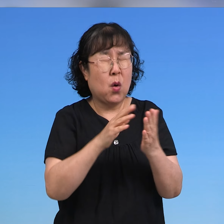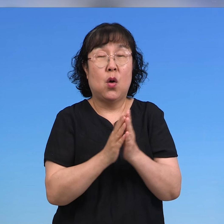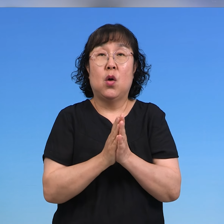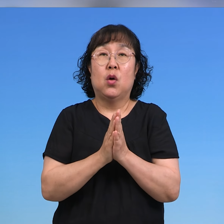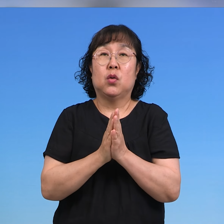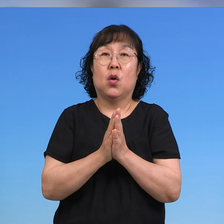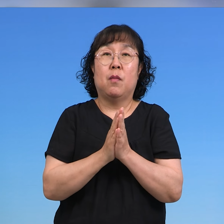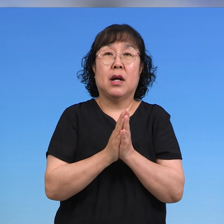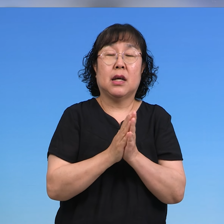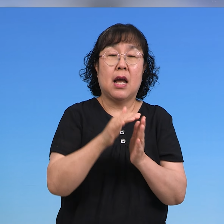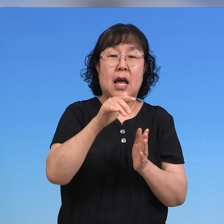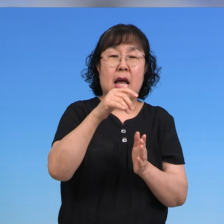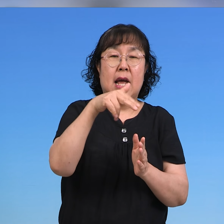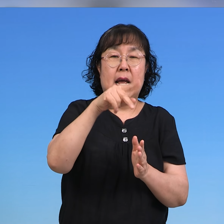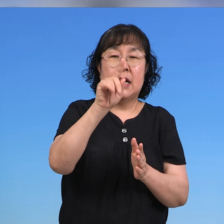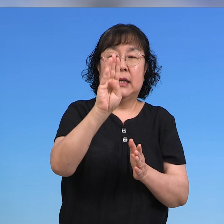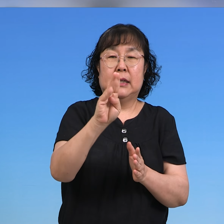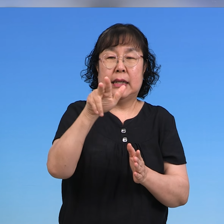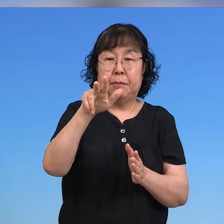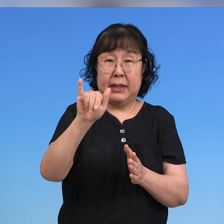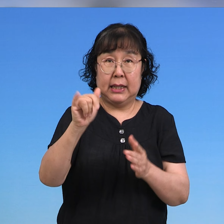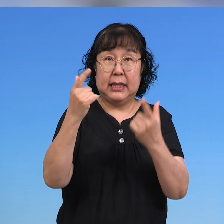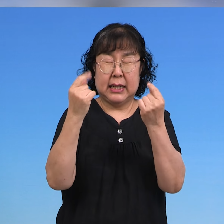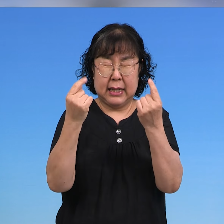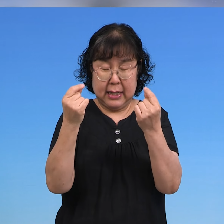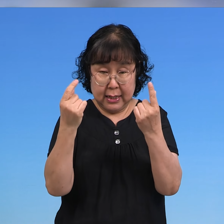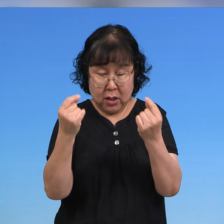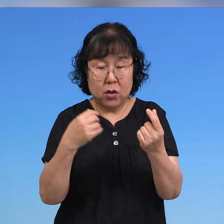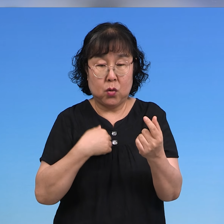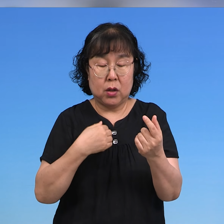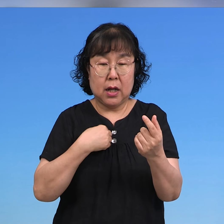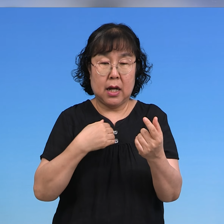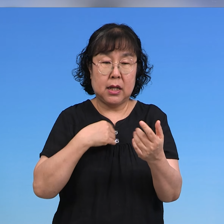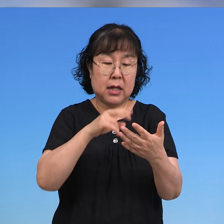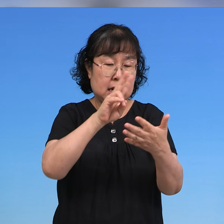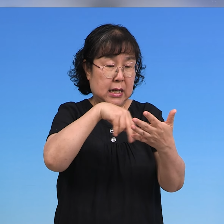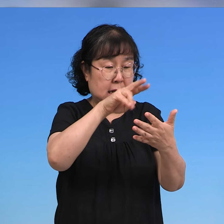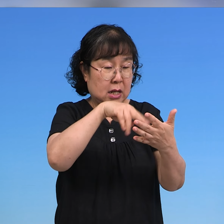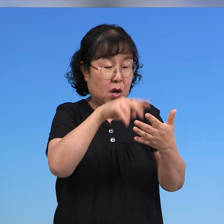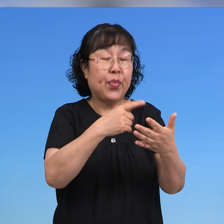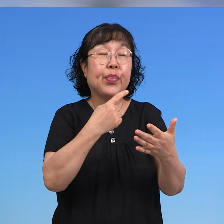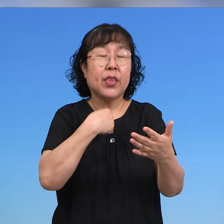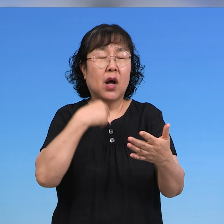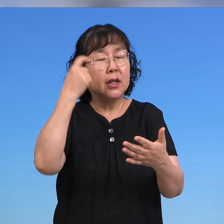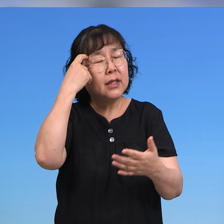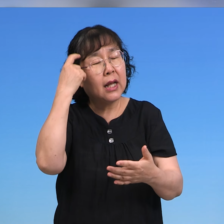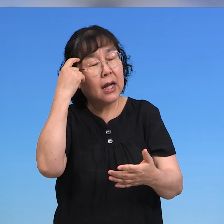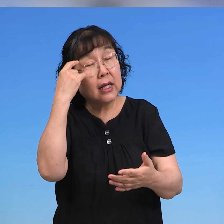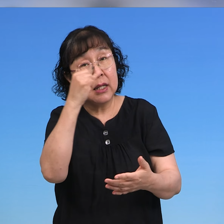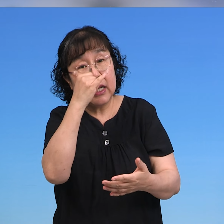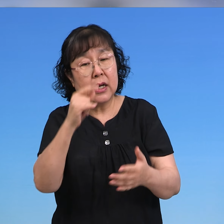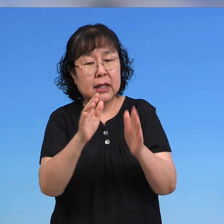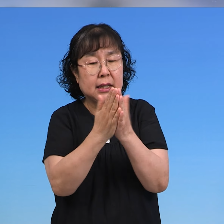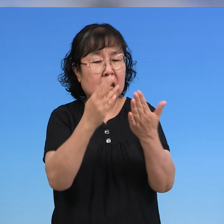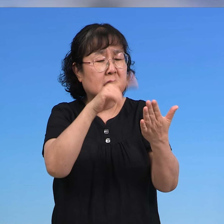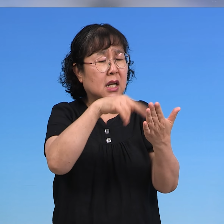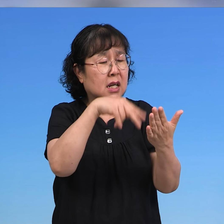달진한 잡지를 이만큼 이제 사다 놓고 그거를 아껴서 읽고 했던 그런 기억이 다 상상력을 키우는